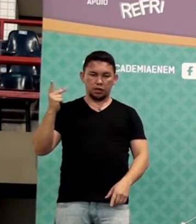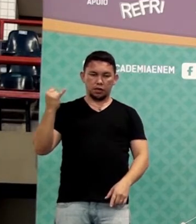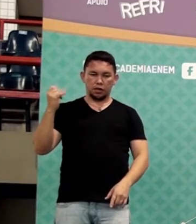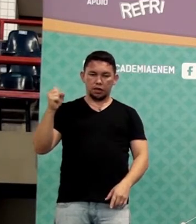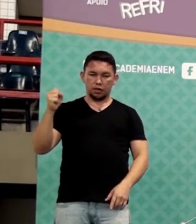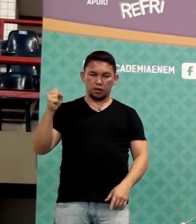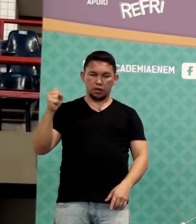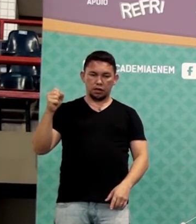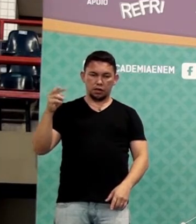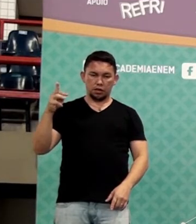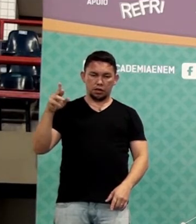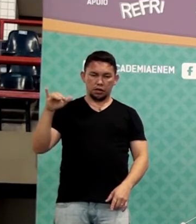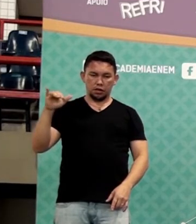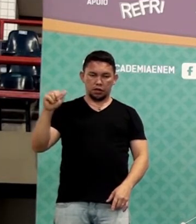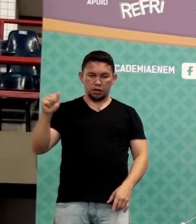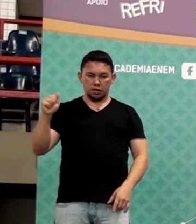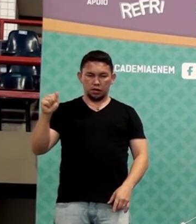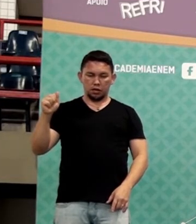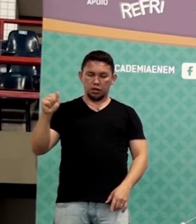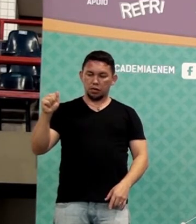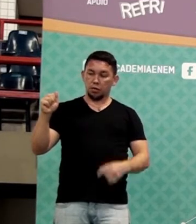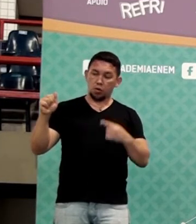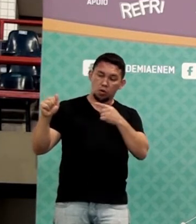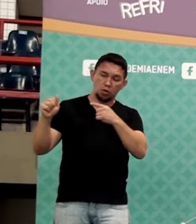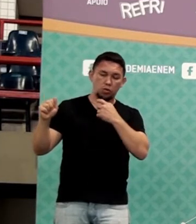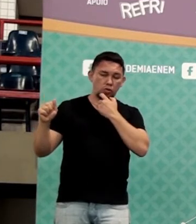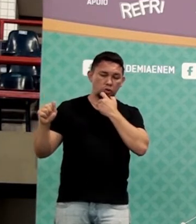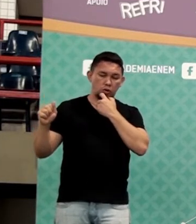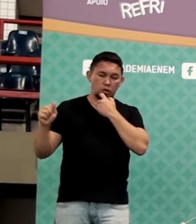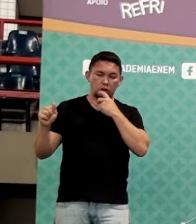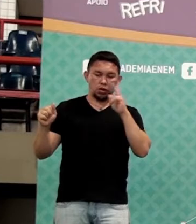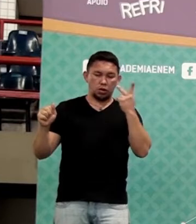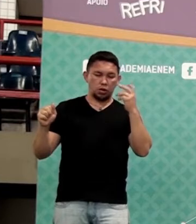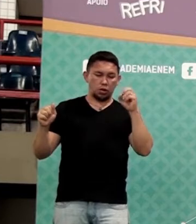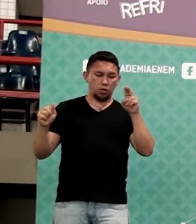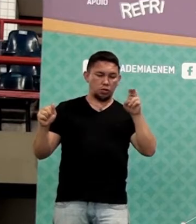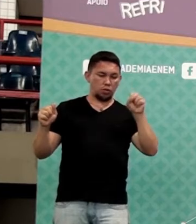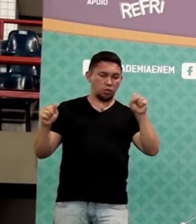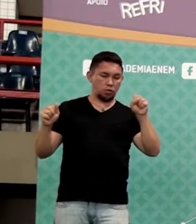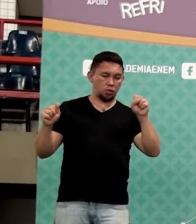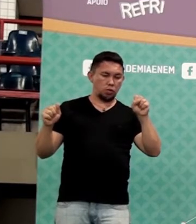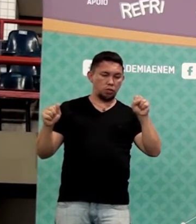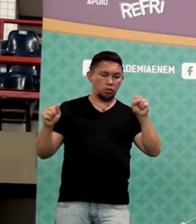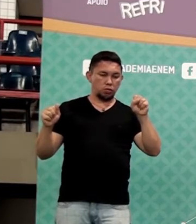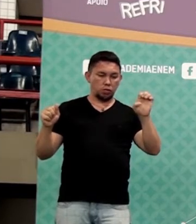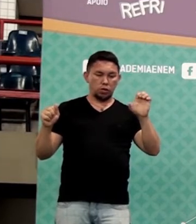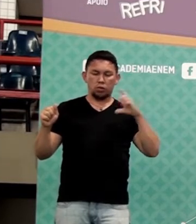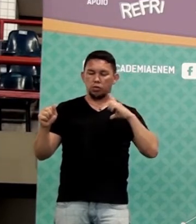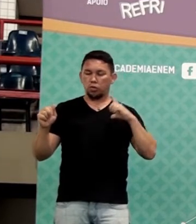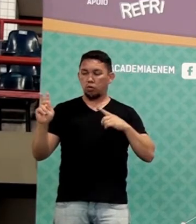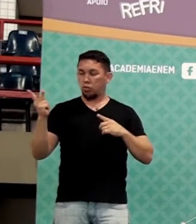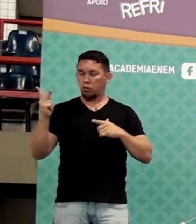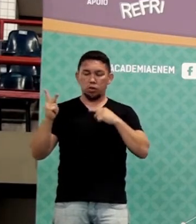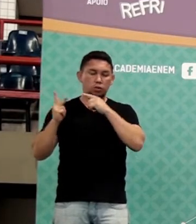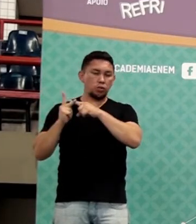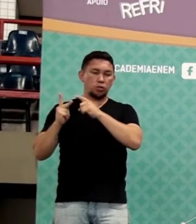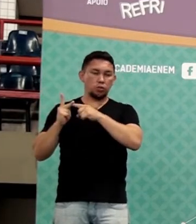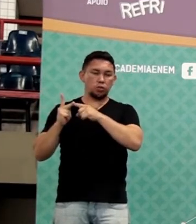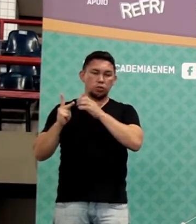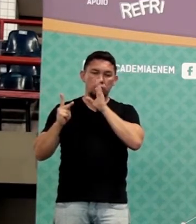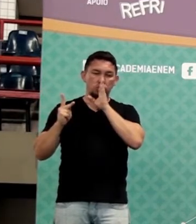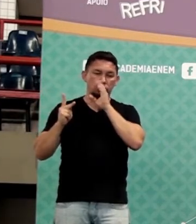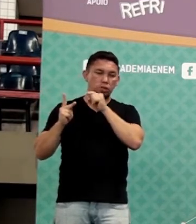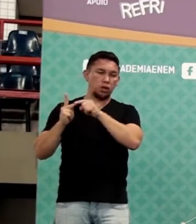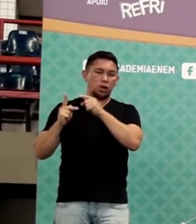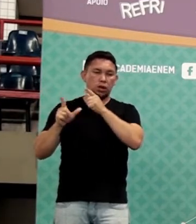quando eu pronuncio a palavra casa, que é house, o H ou não tem som, ou quando tem som, ele tem som